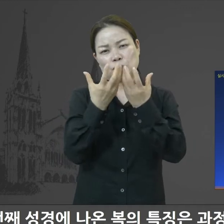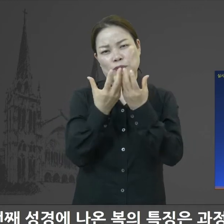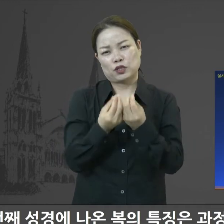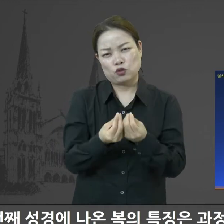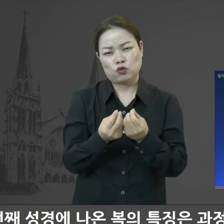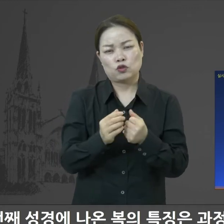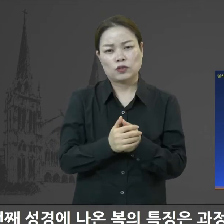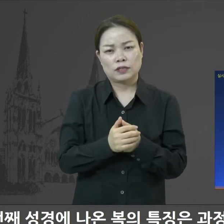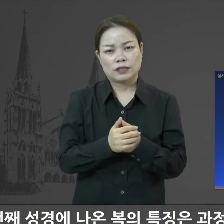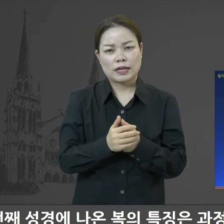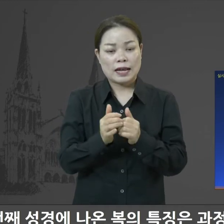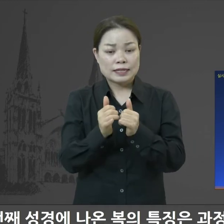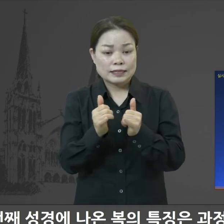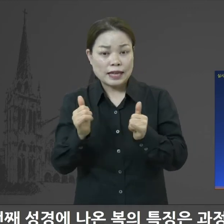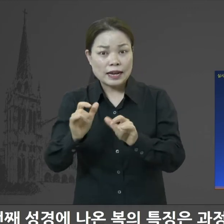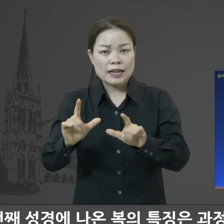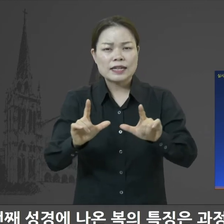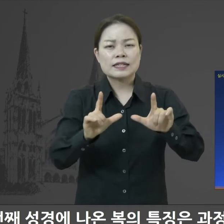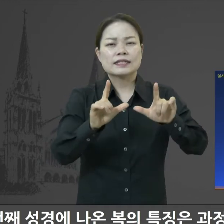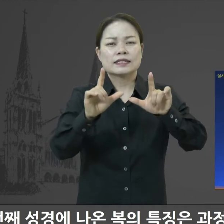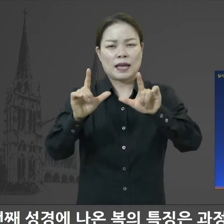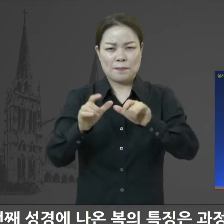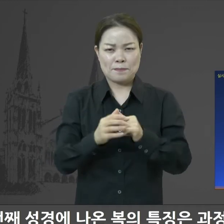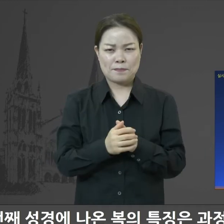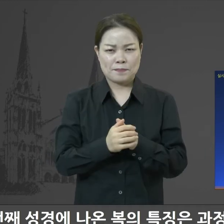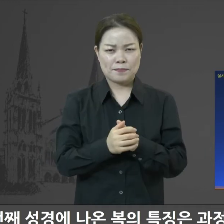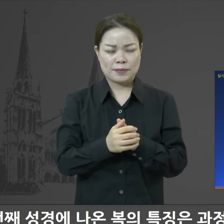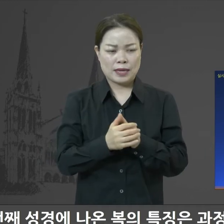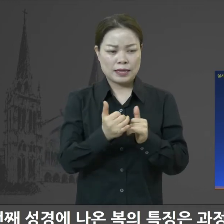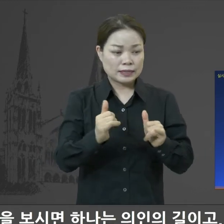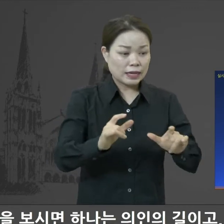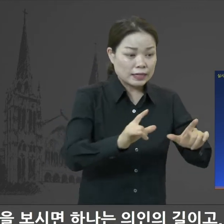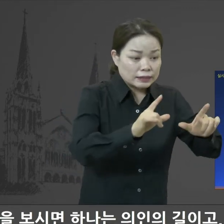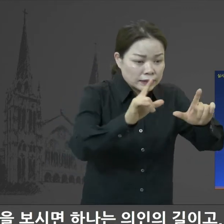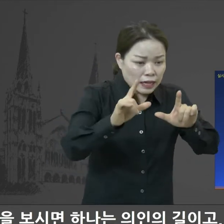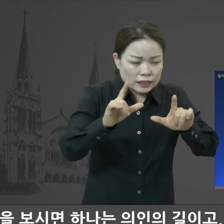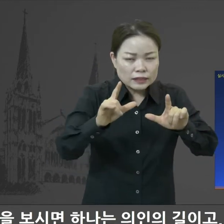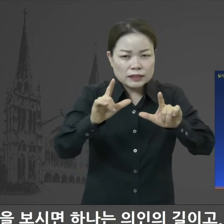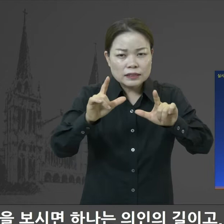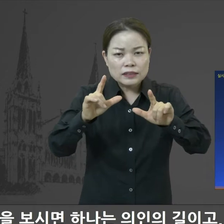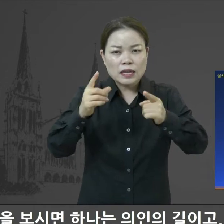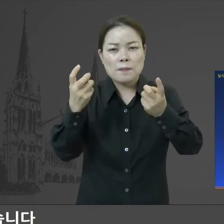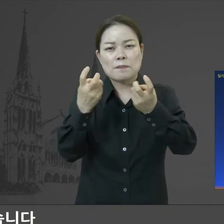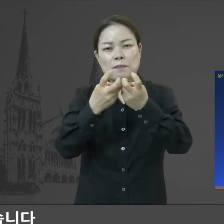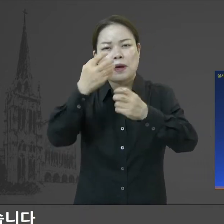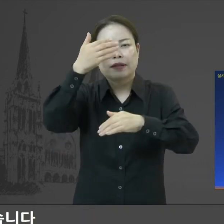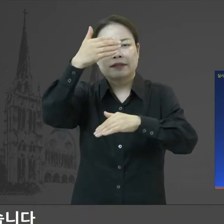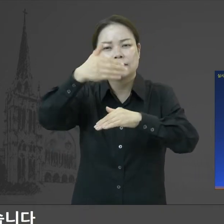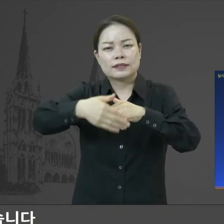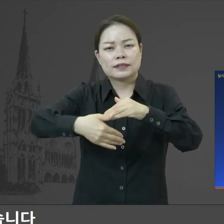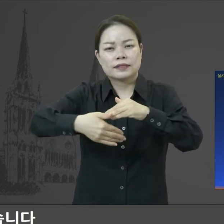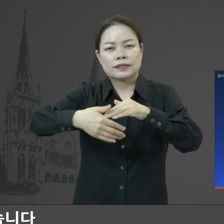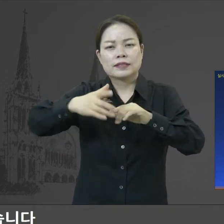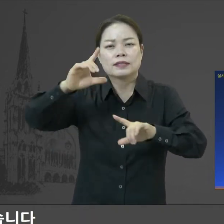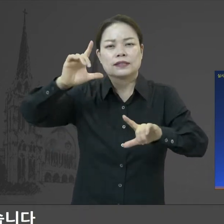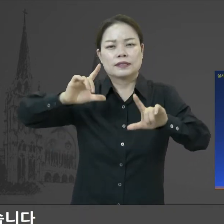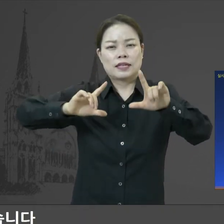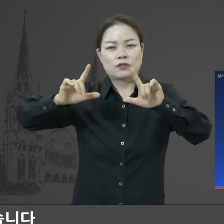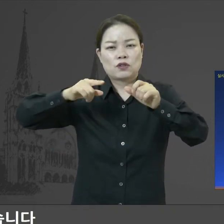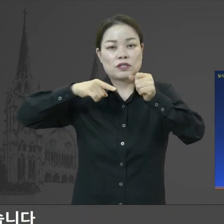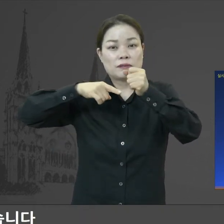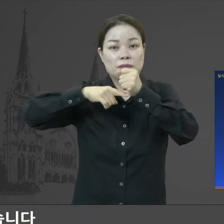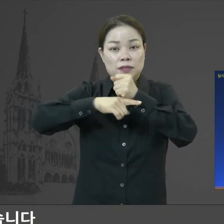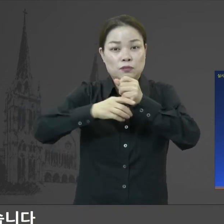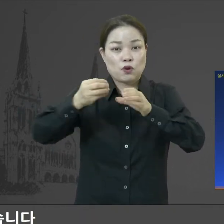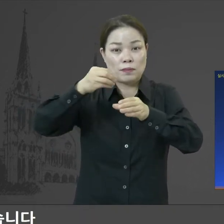말하면 사람의 삶, 인간의 삶, 그리고 그 삶을 살아가는 존재의 방식, 태도 같은 것을